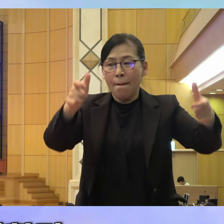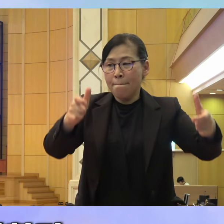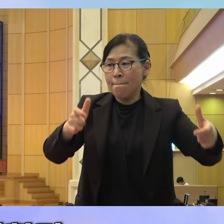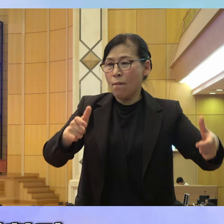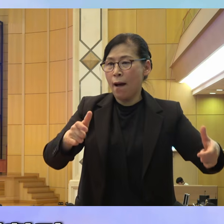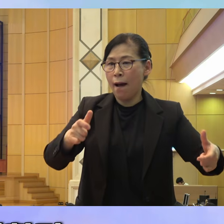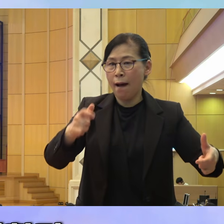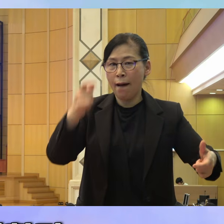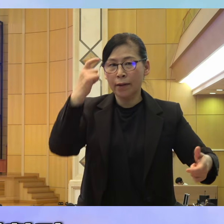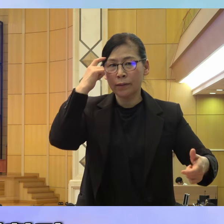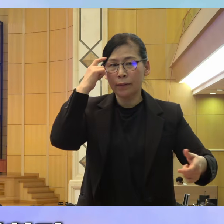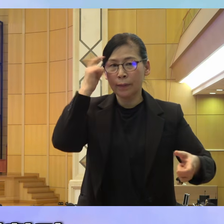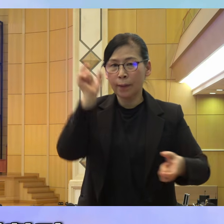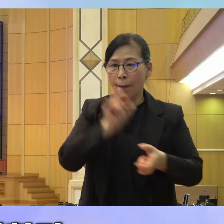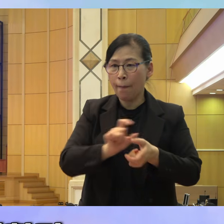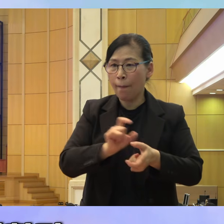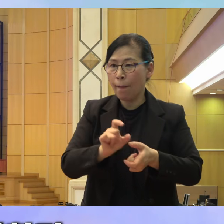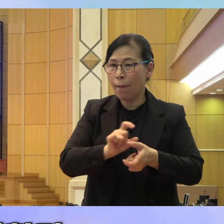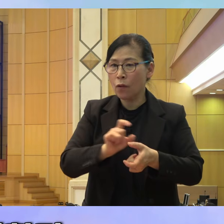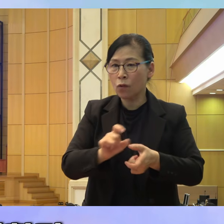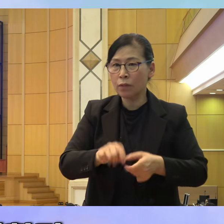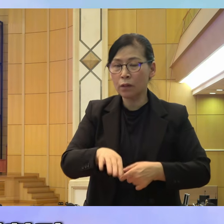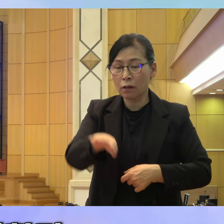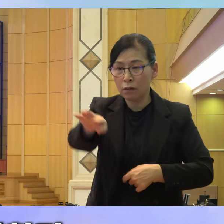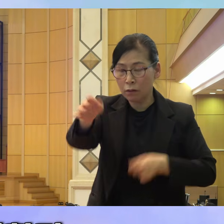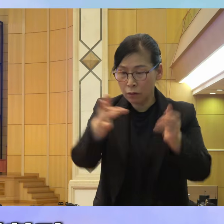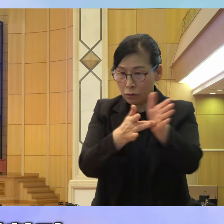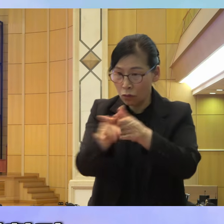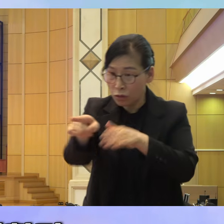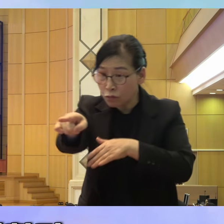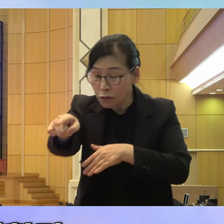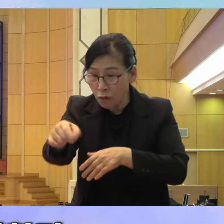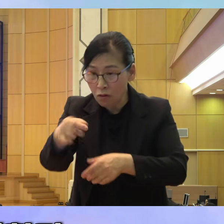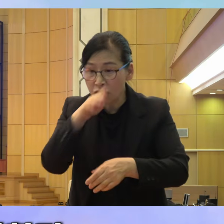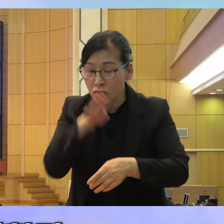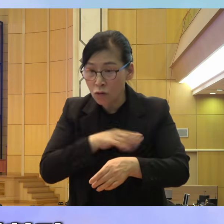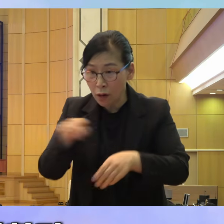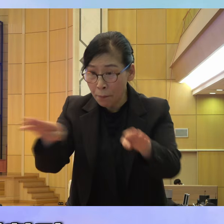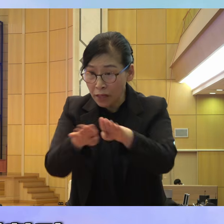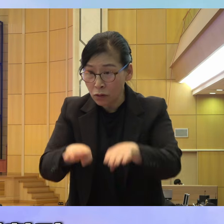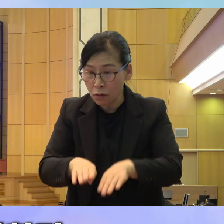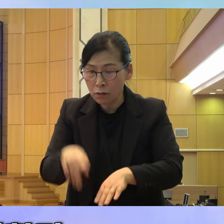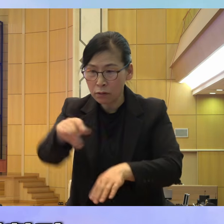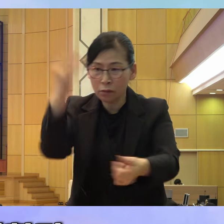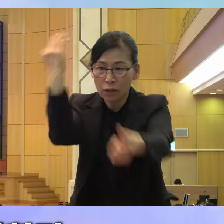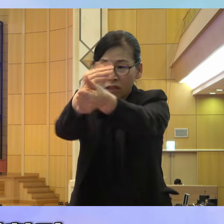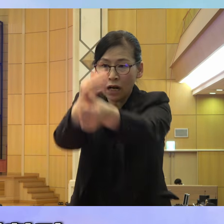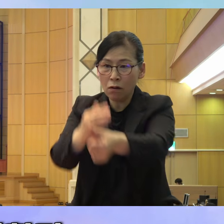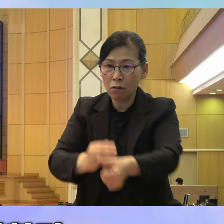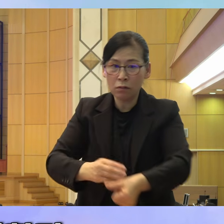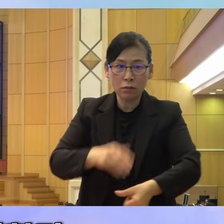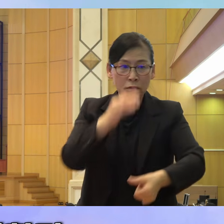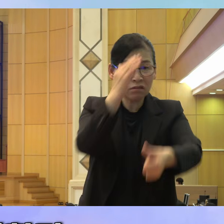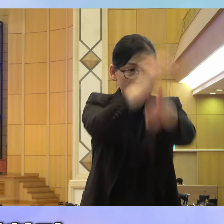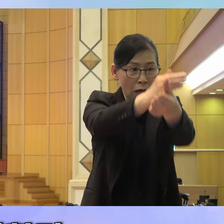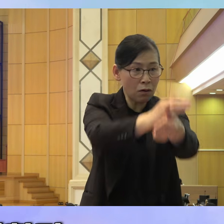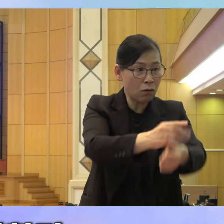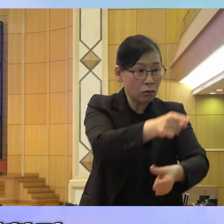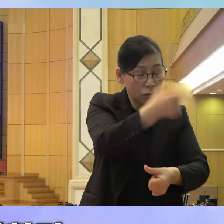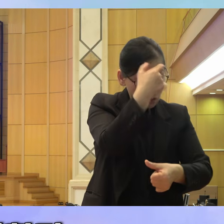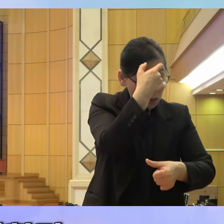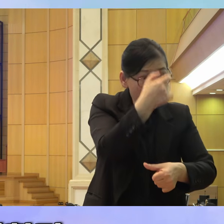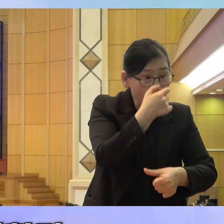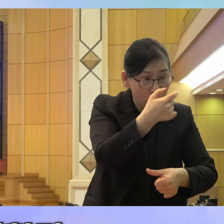회장님이 자기는 교회 가면서 믿는 사람을 교회 가도록 보장하고 그러면 하나님 축복할 텐데 다 잘라버렸어. 하나하나